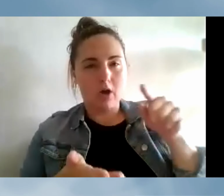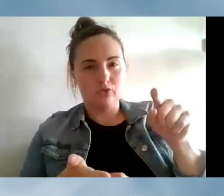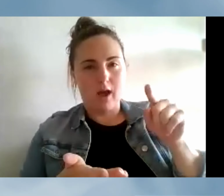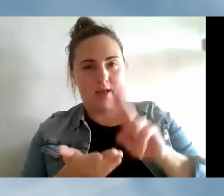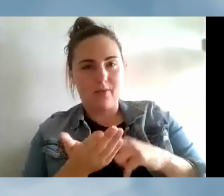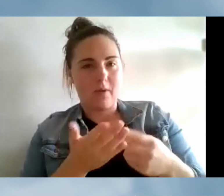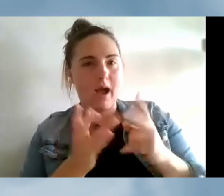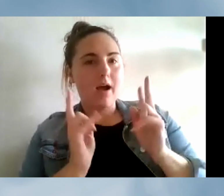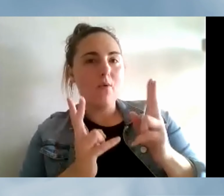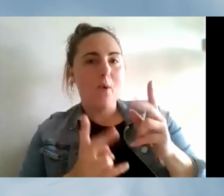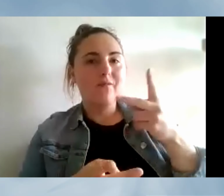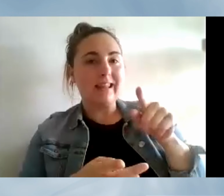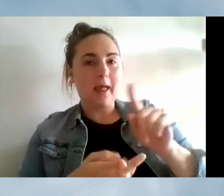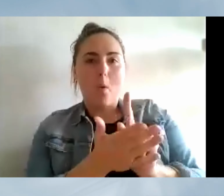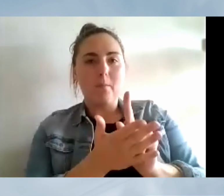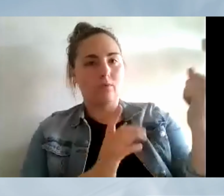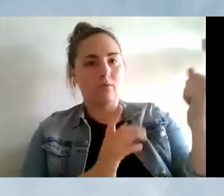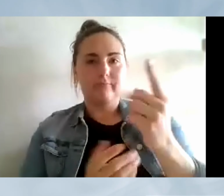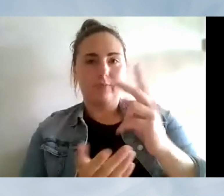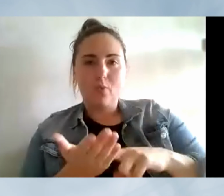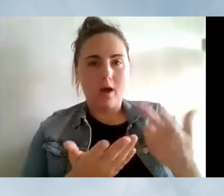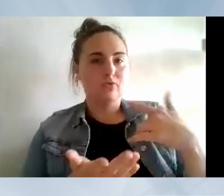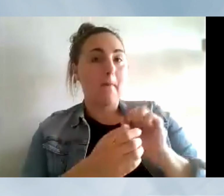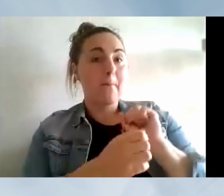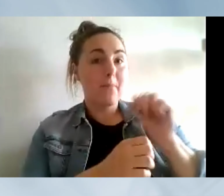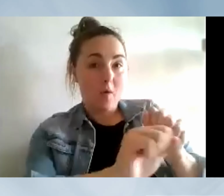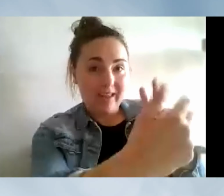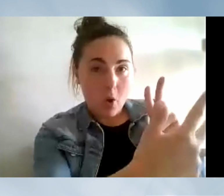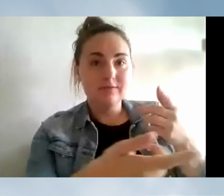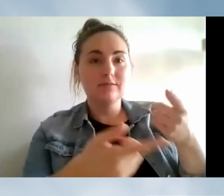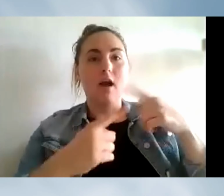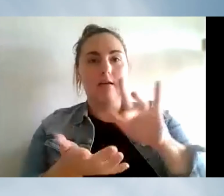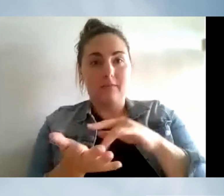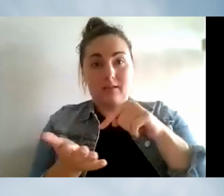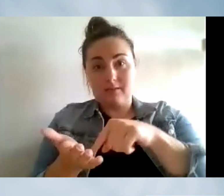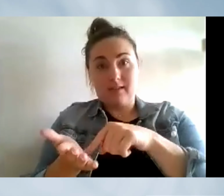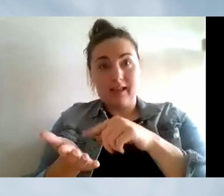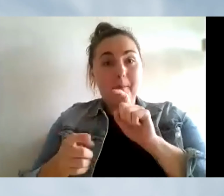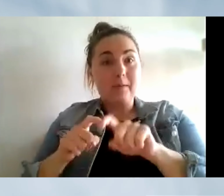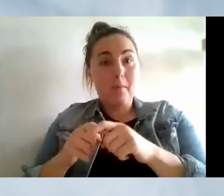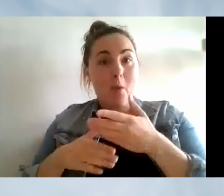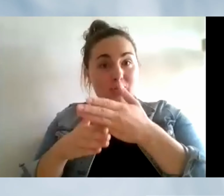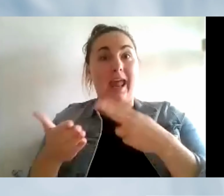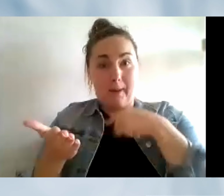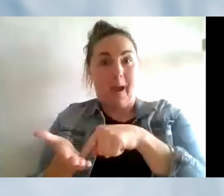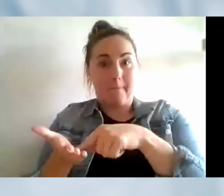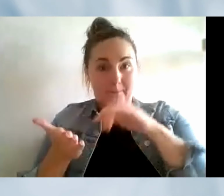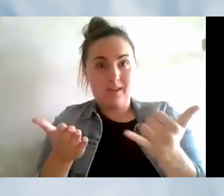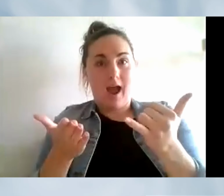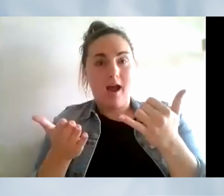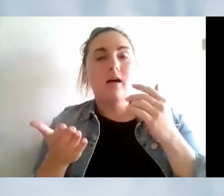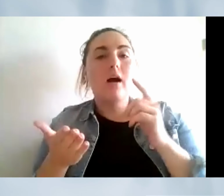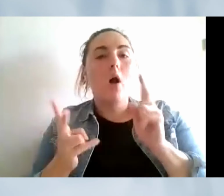in ali je dostopen tolmač v tem času ali ne. Potem se poslužujem včasih